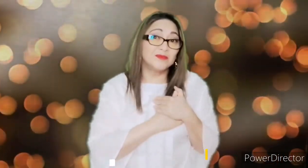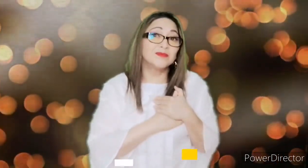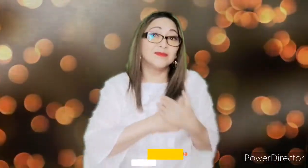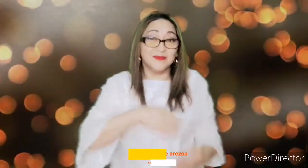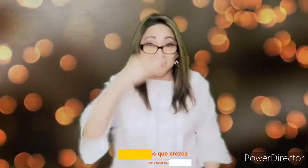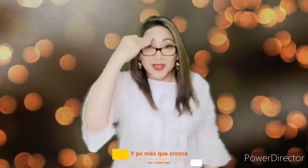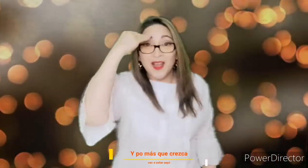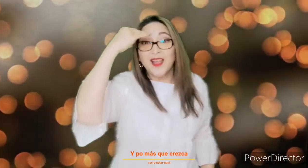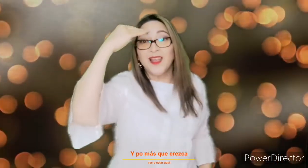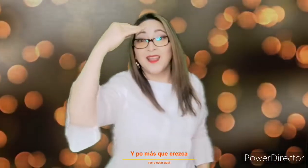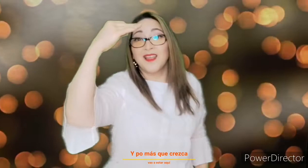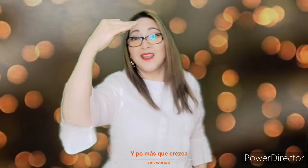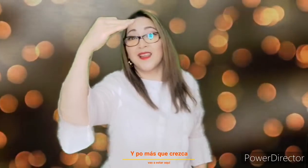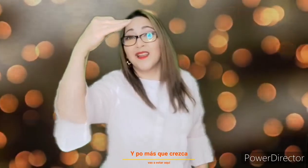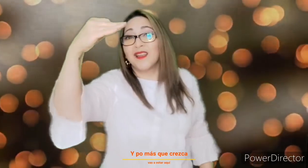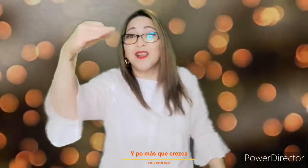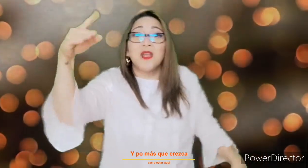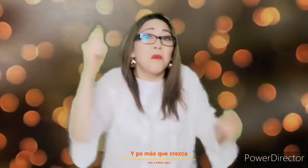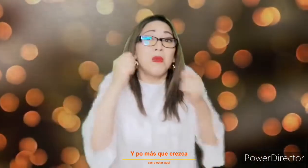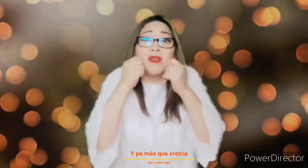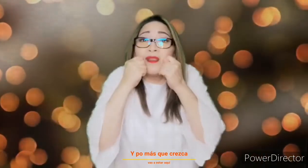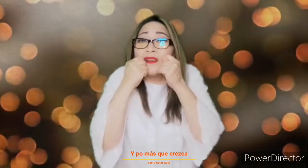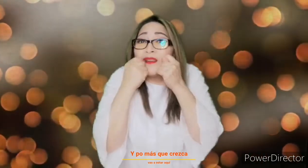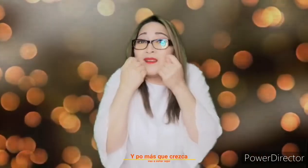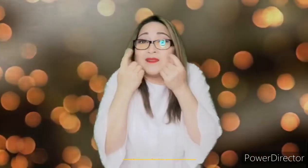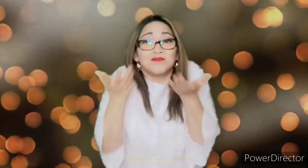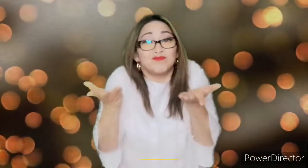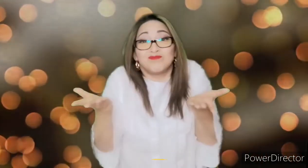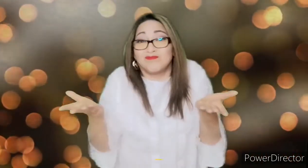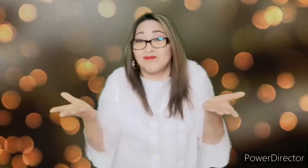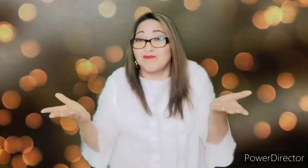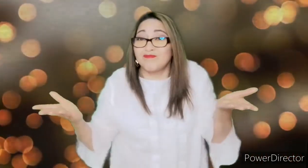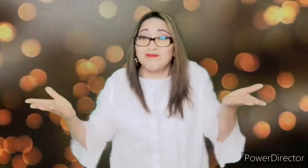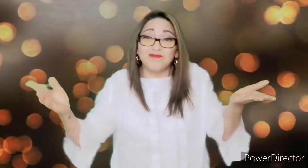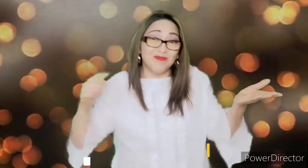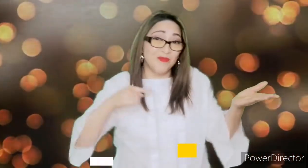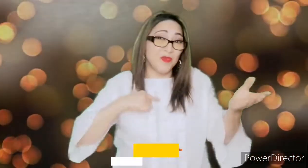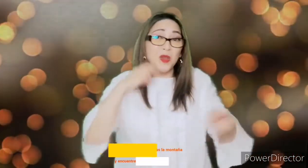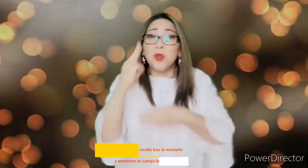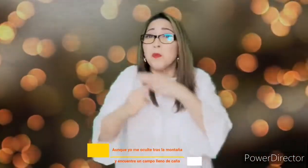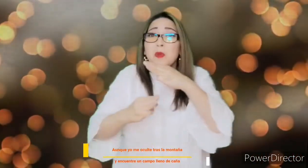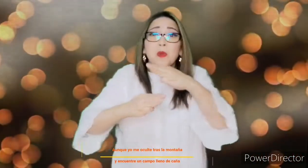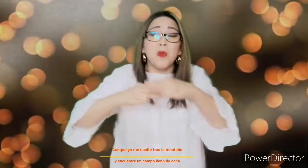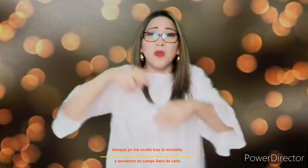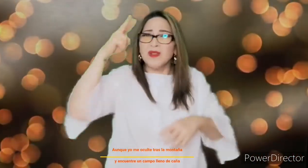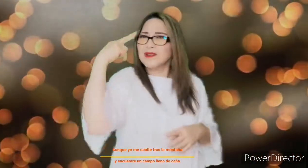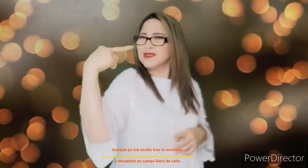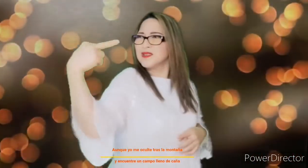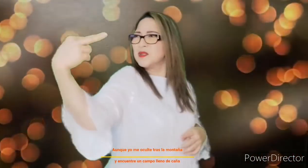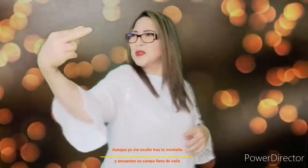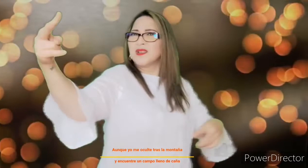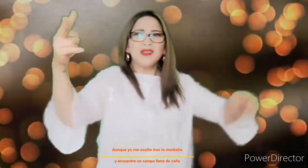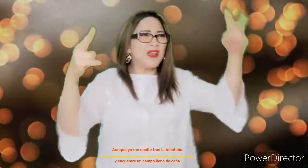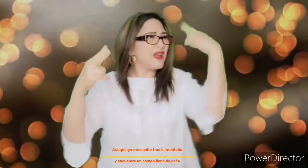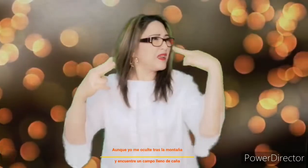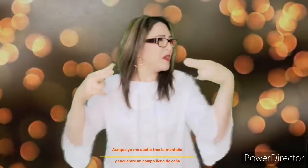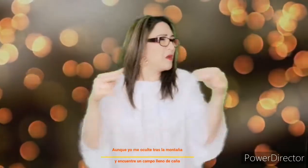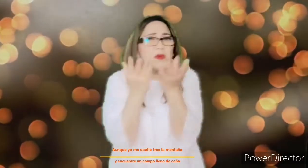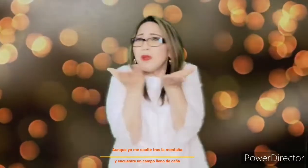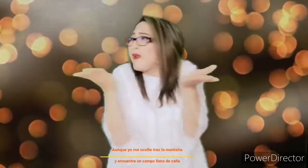crezca, vas a estar aquí Aunque yo me ocurre tras la montaña Encuentro un agua lleno